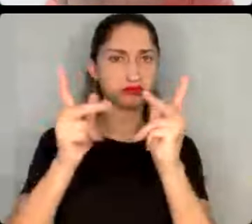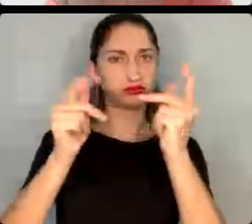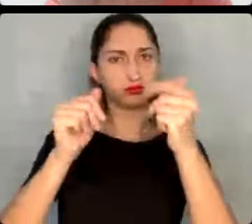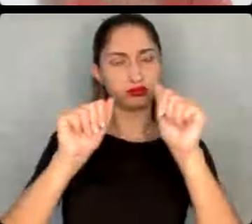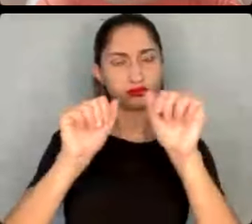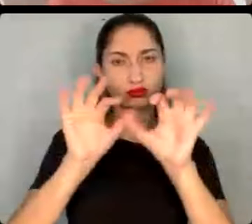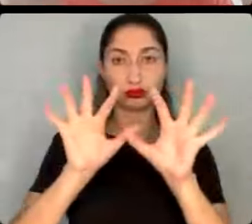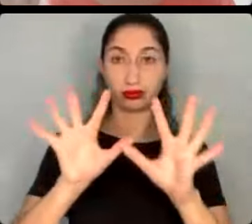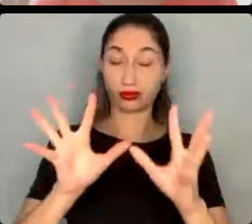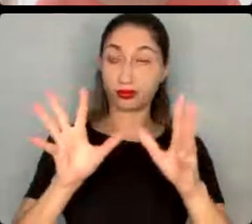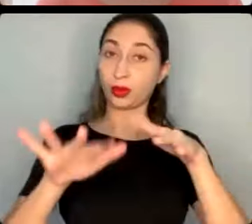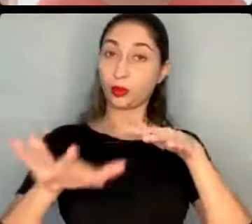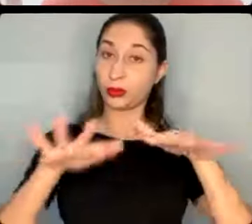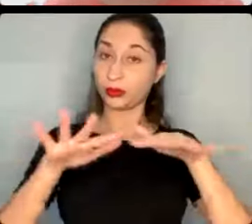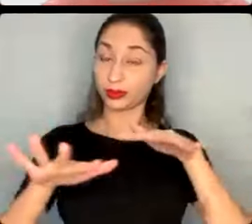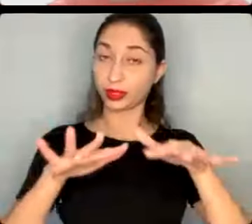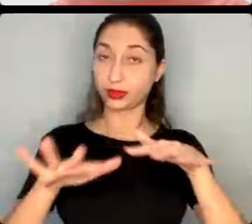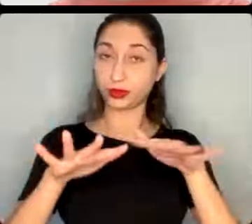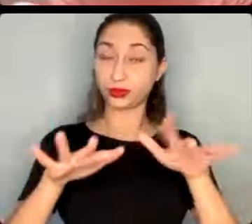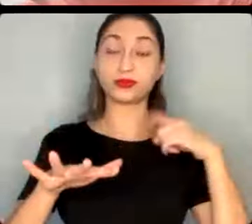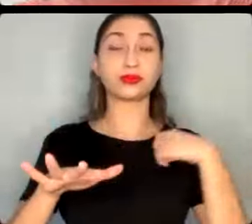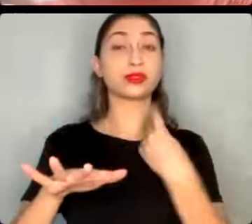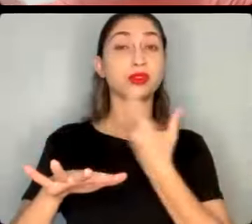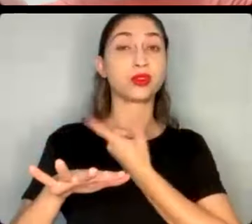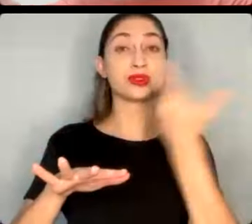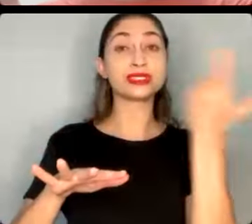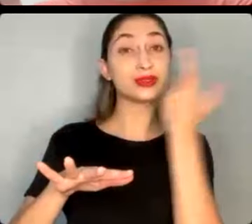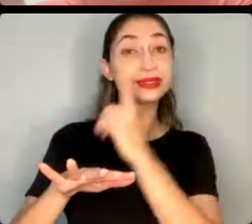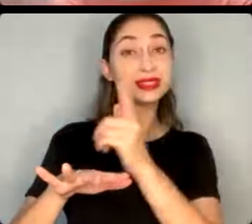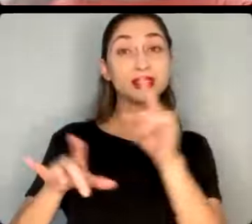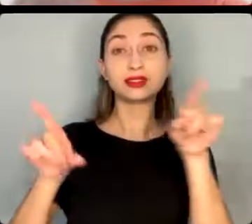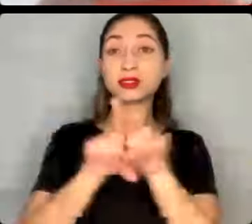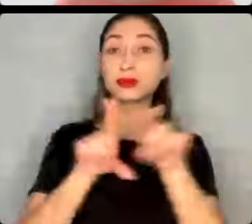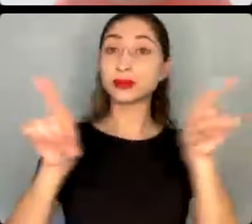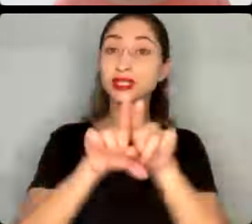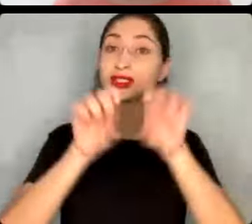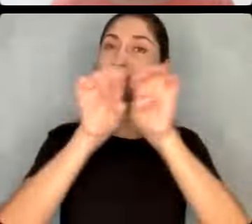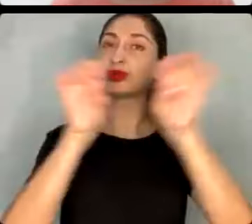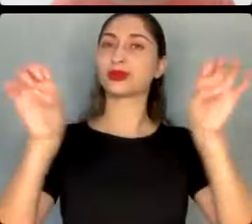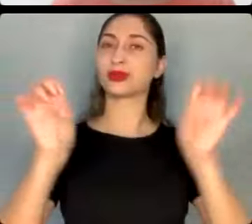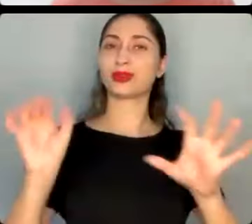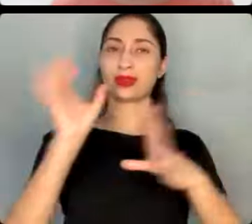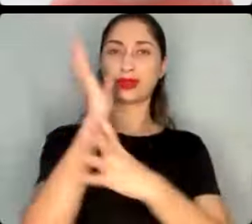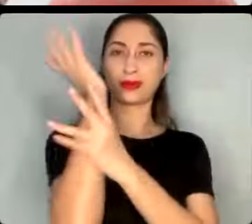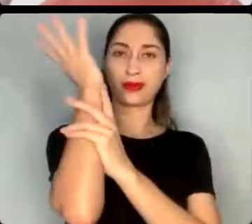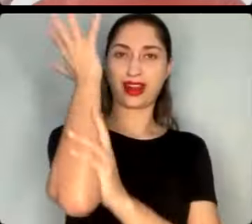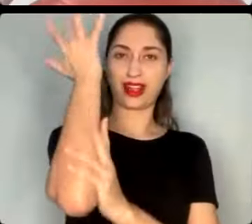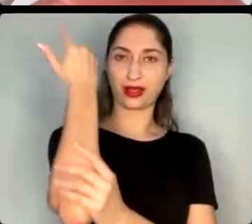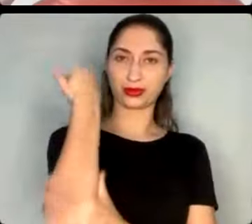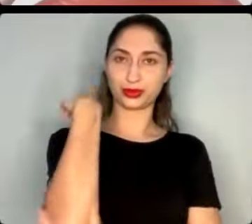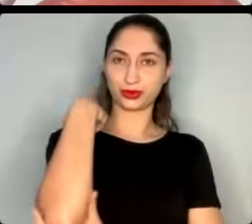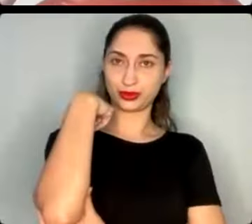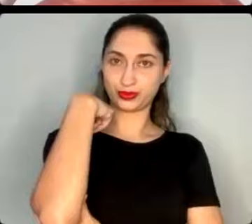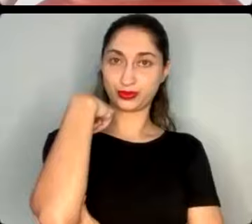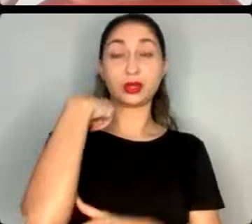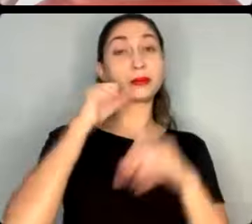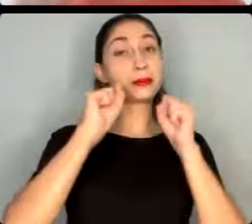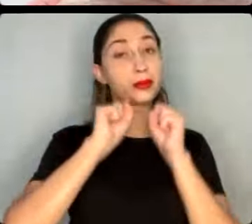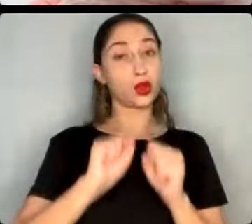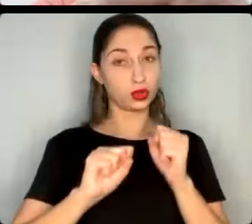arcos do pé, você consegue estruturar todo o braço pela extremidade. Ou você pode